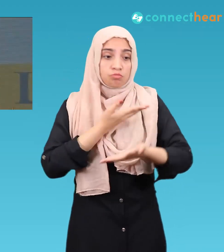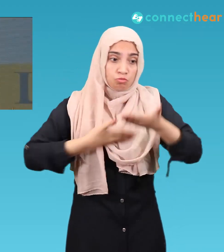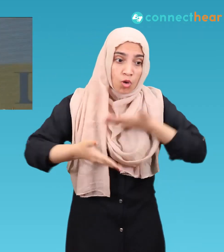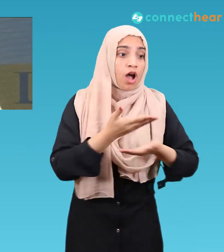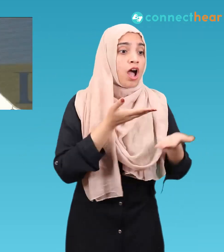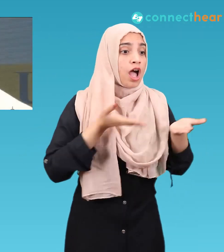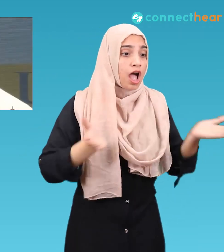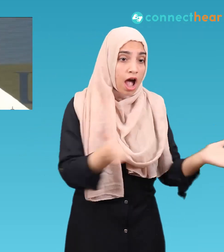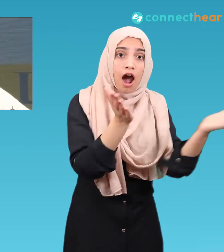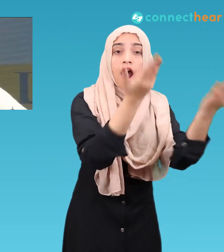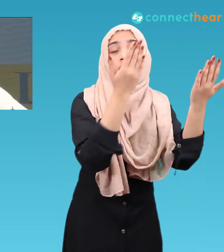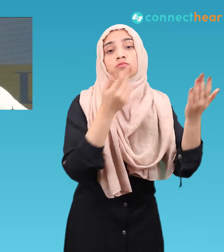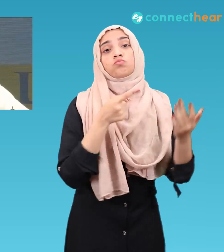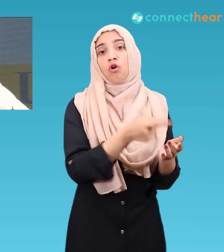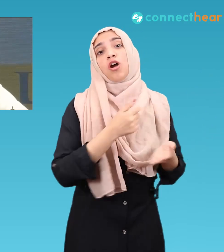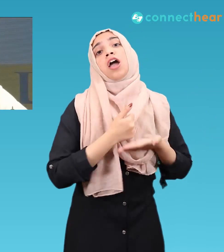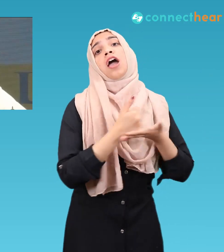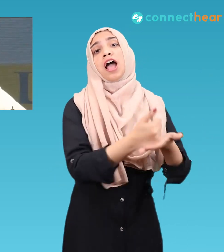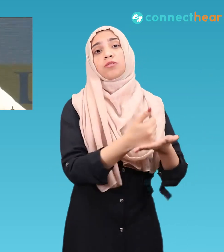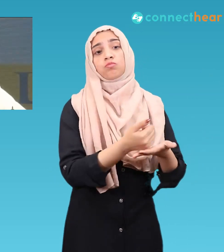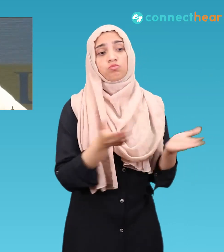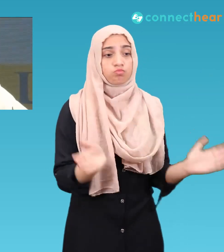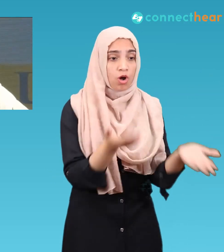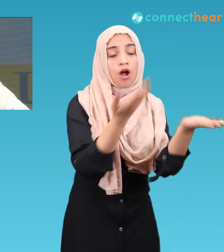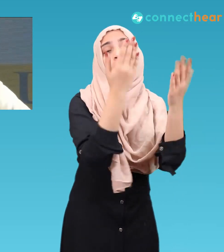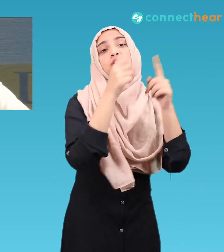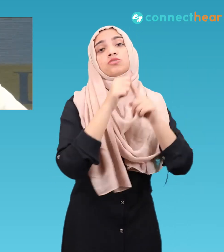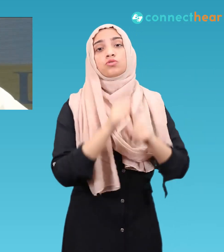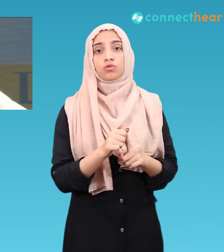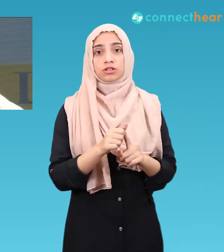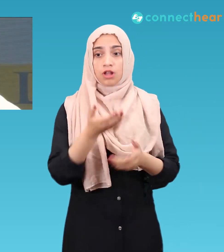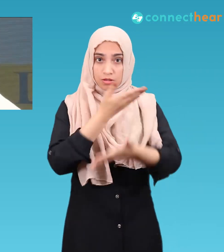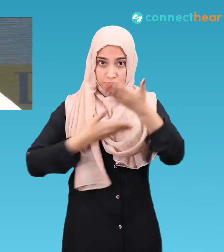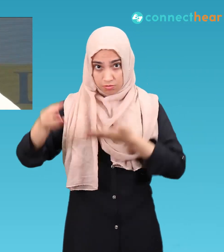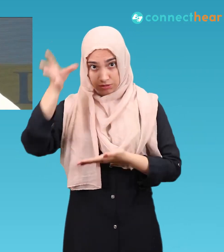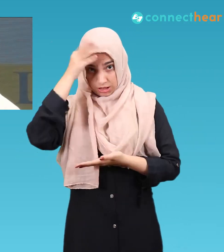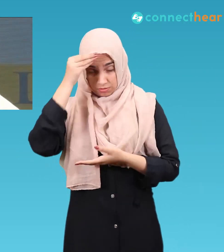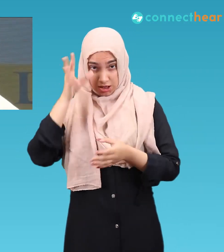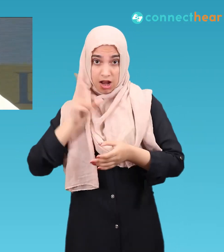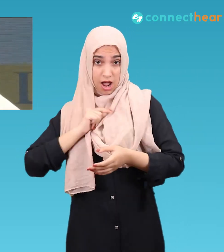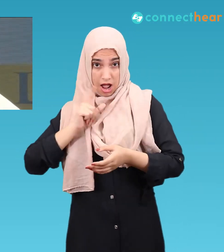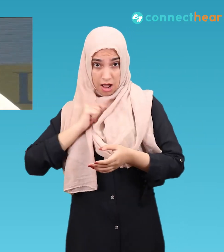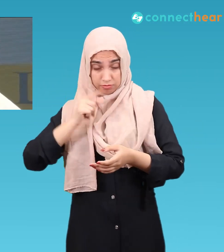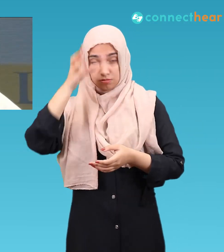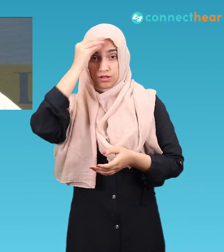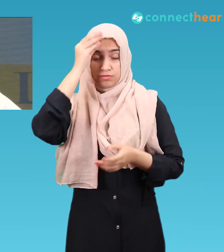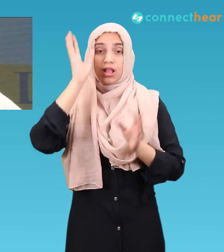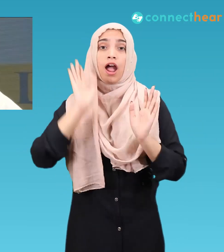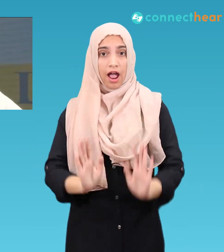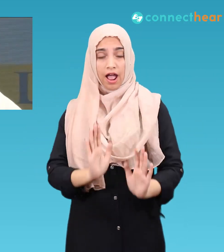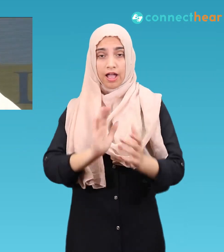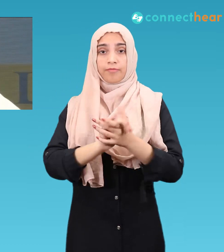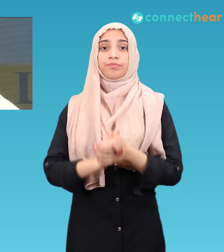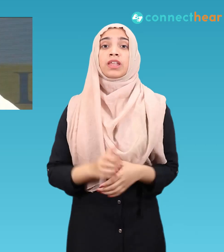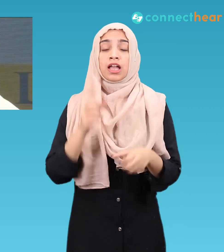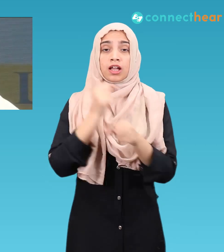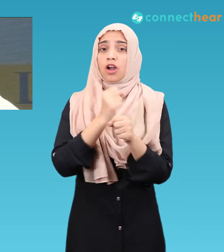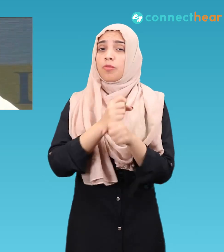है। ये जिम्मेदारी हमारी है सबकी। और गवर्नमेंट सबसे पहले अपने एक्शन